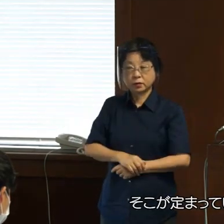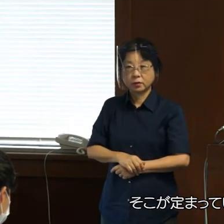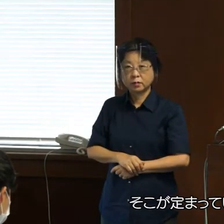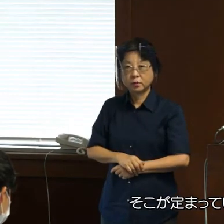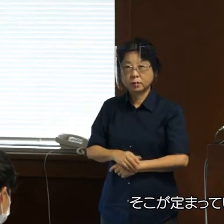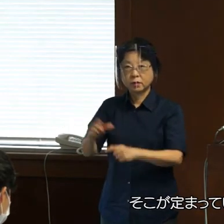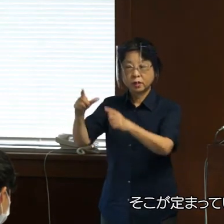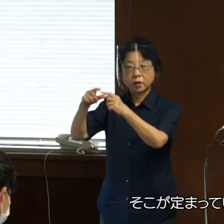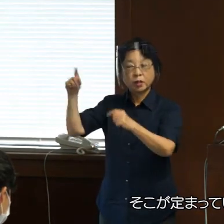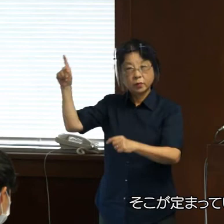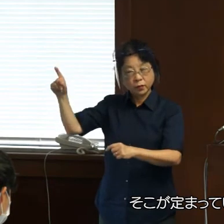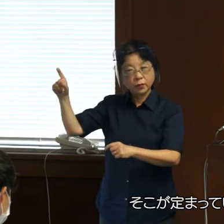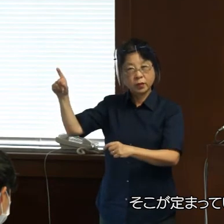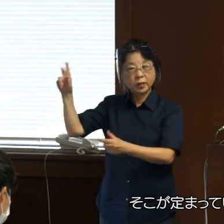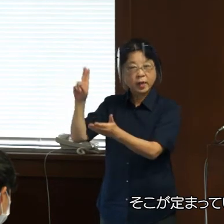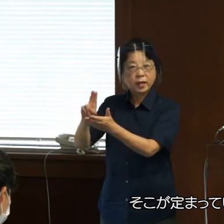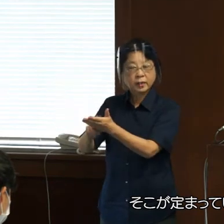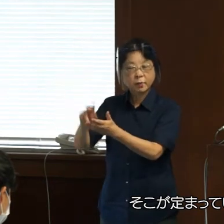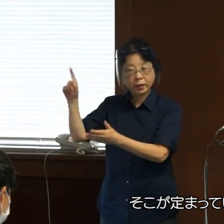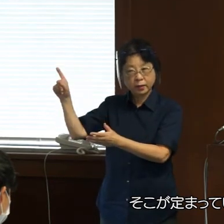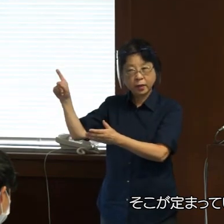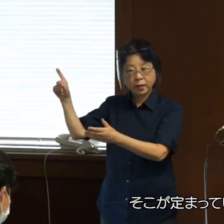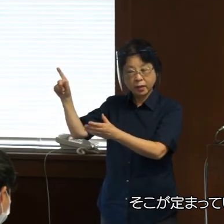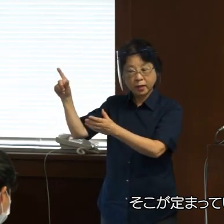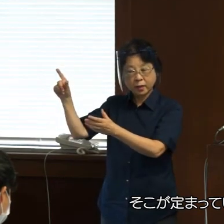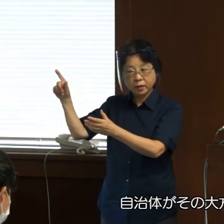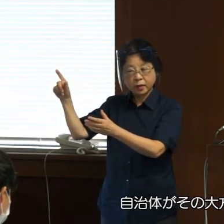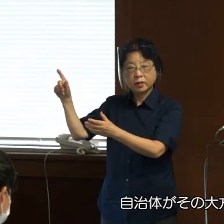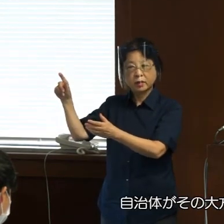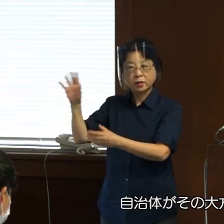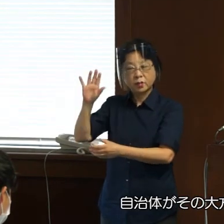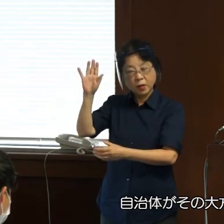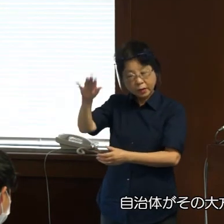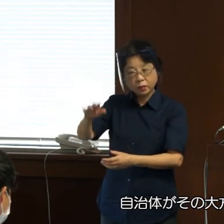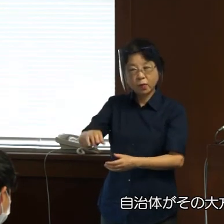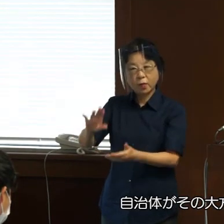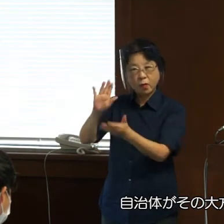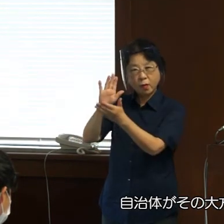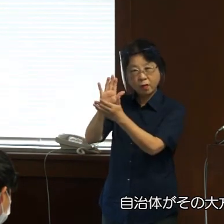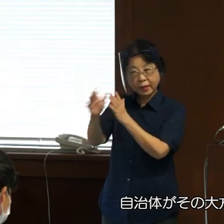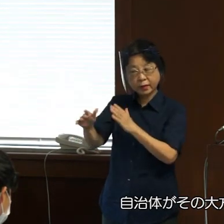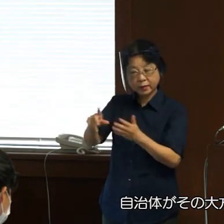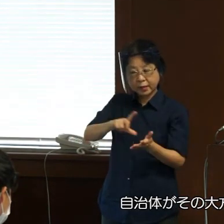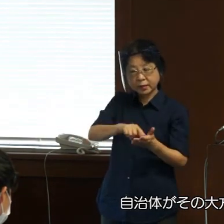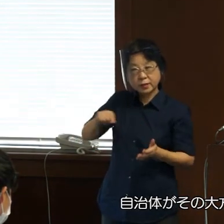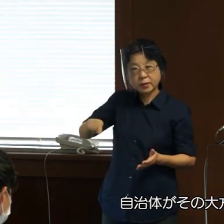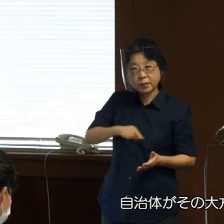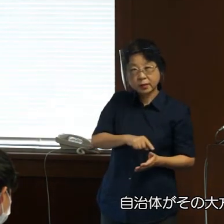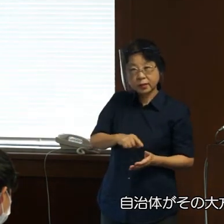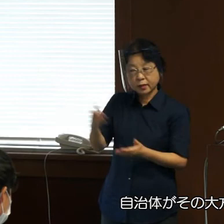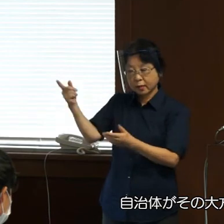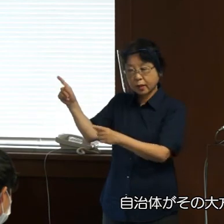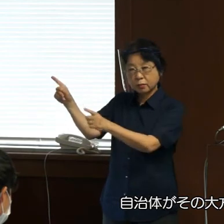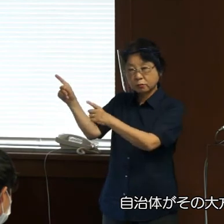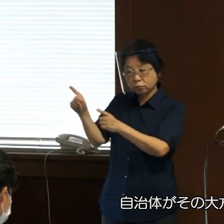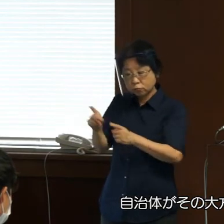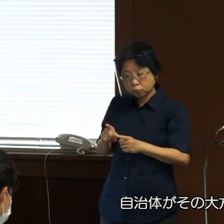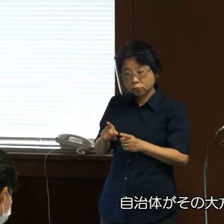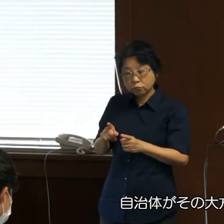定まっていくと、その中であとは今度は自治体がその大方針の中